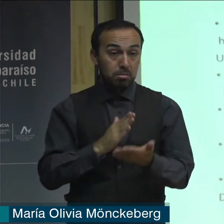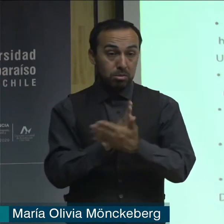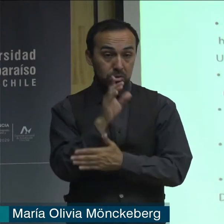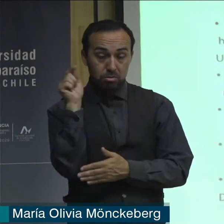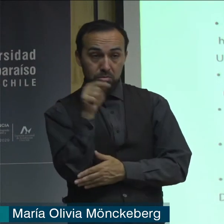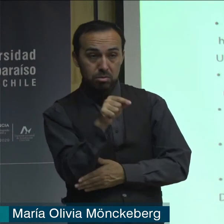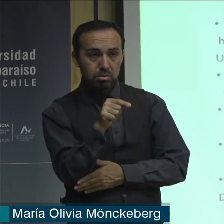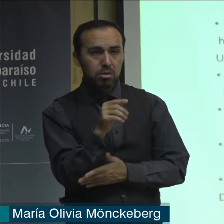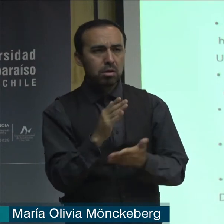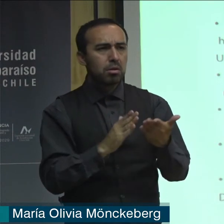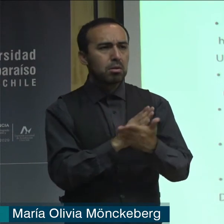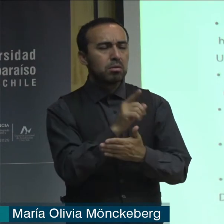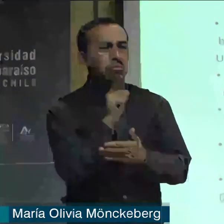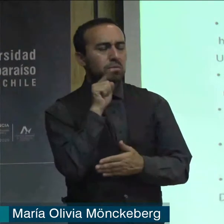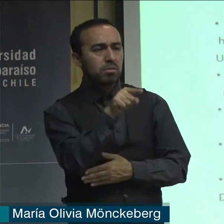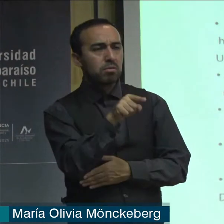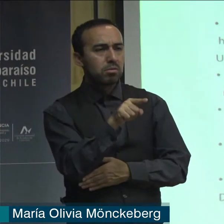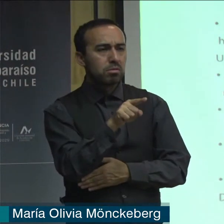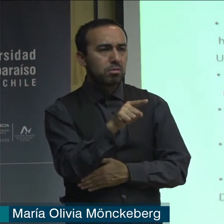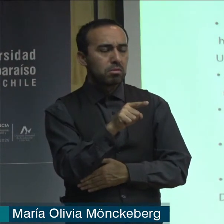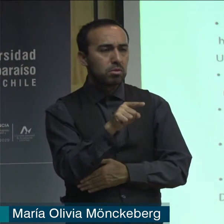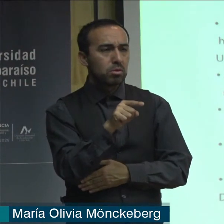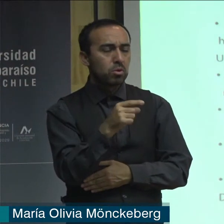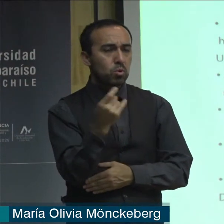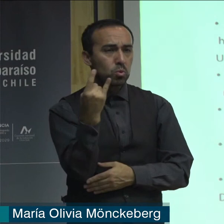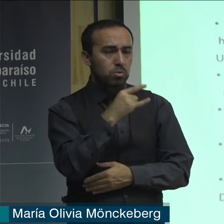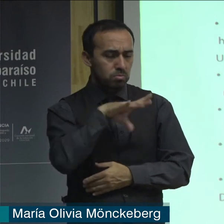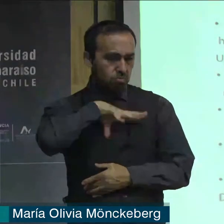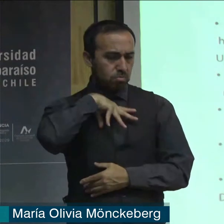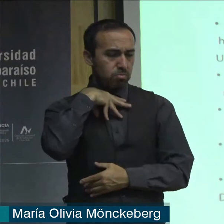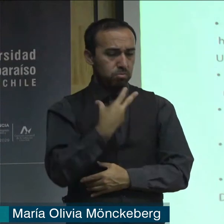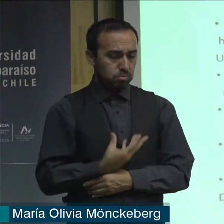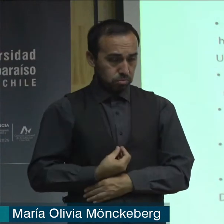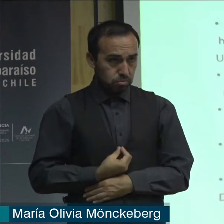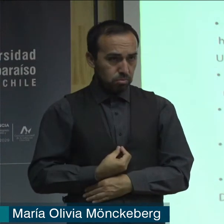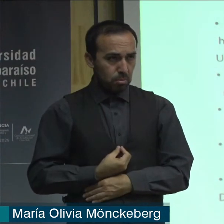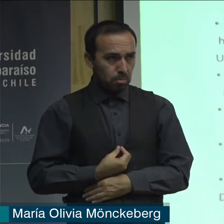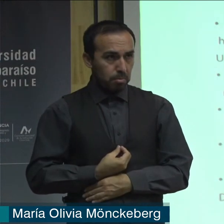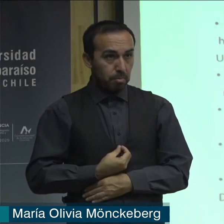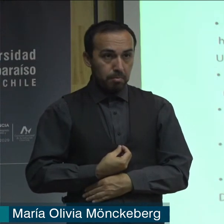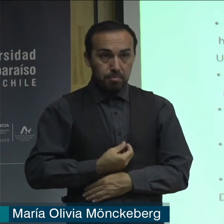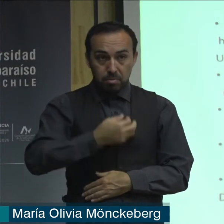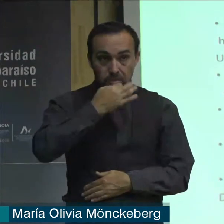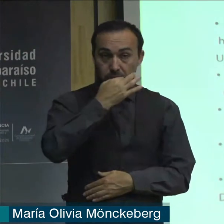cuando pasó a ser Bella se llamaba Sí pero entonces